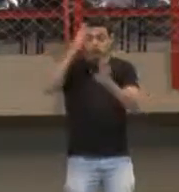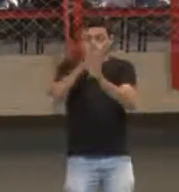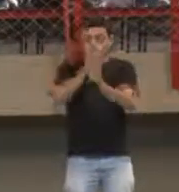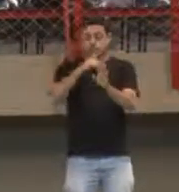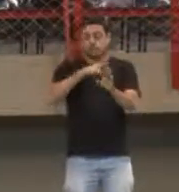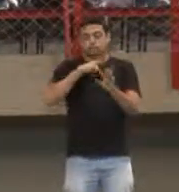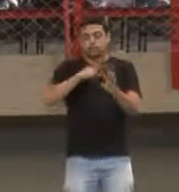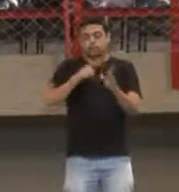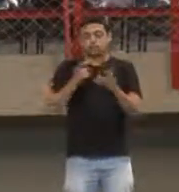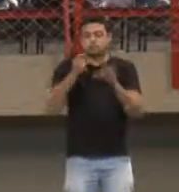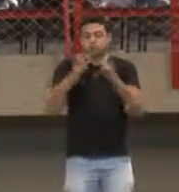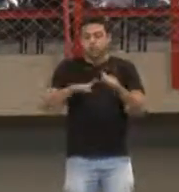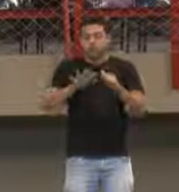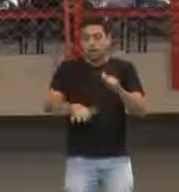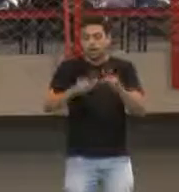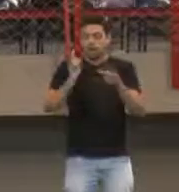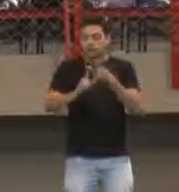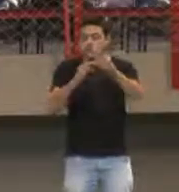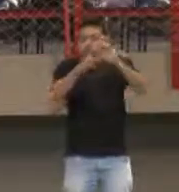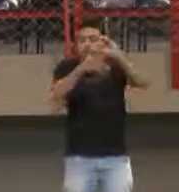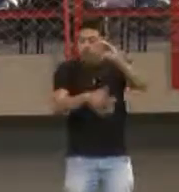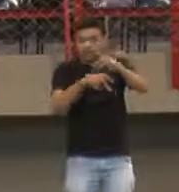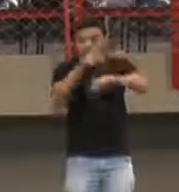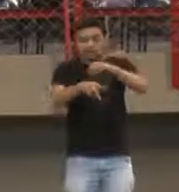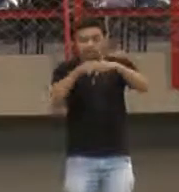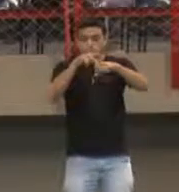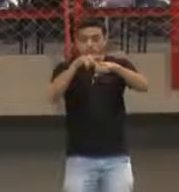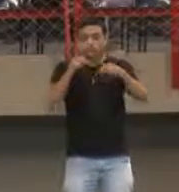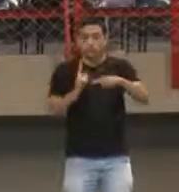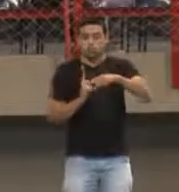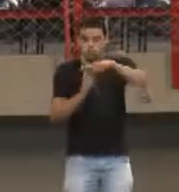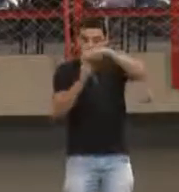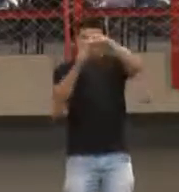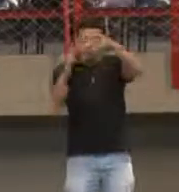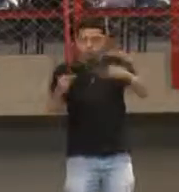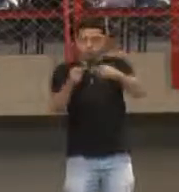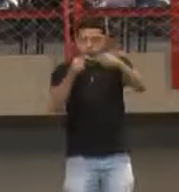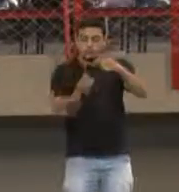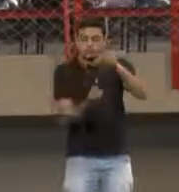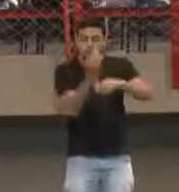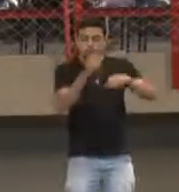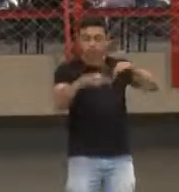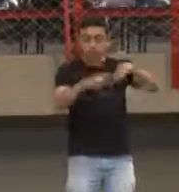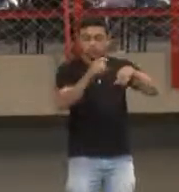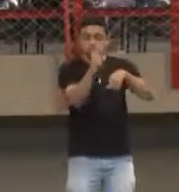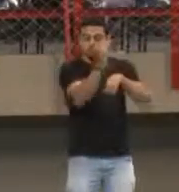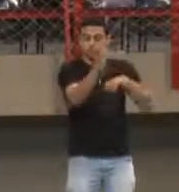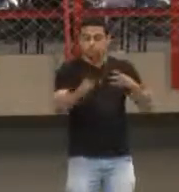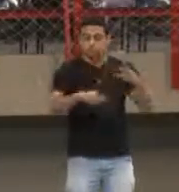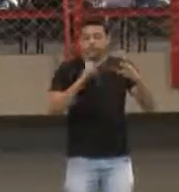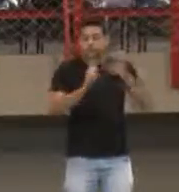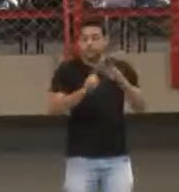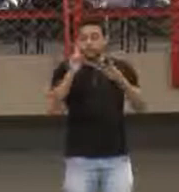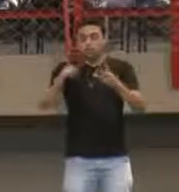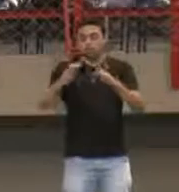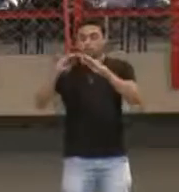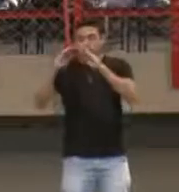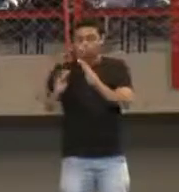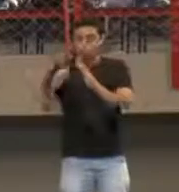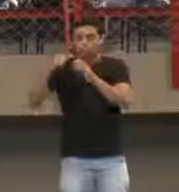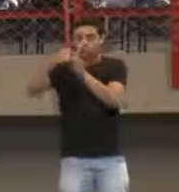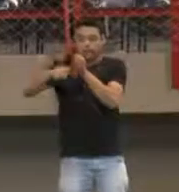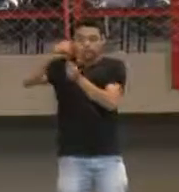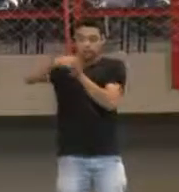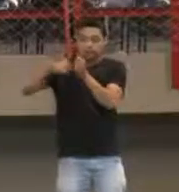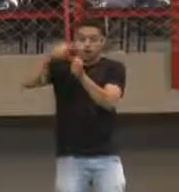baixo custo e pelas características do país favoráveis à sua implantação. nuclear, por ter